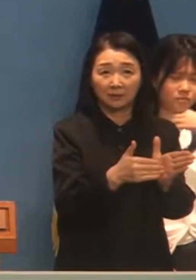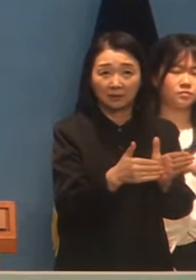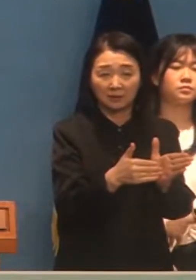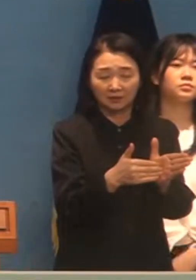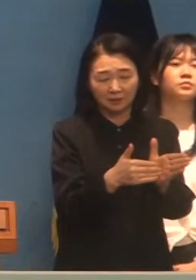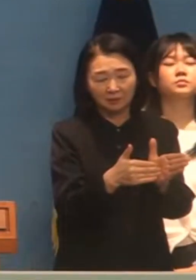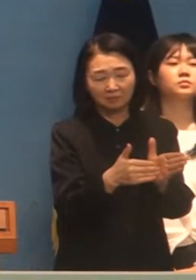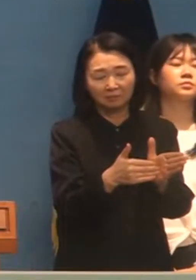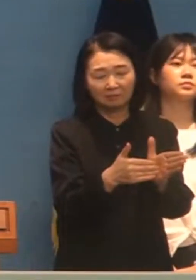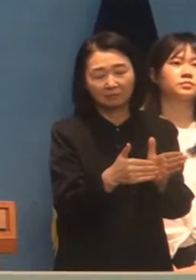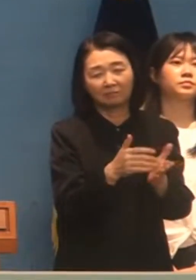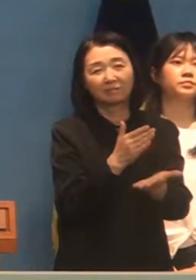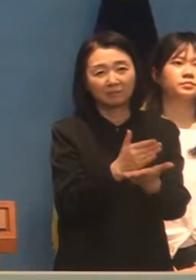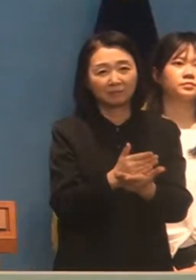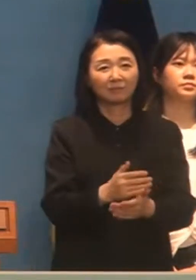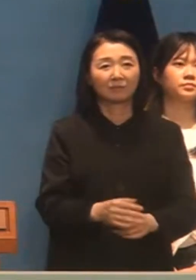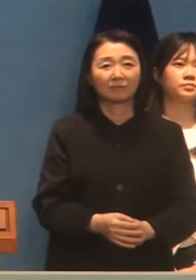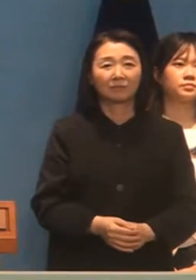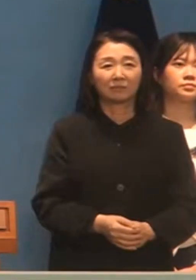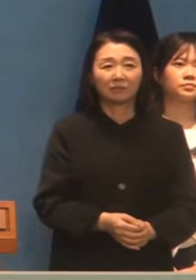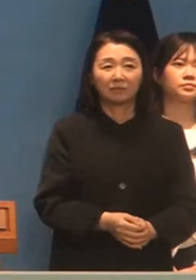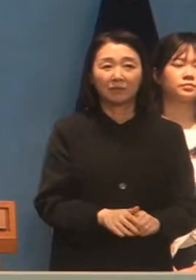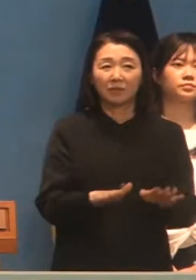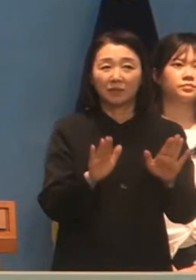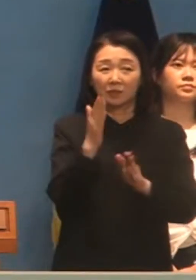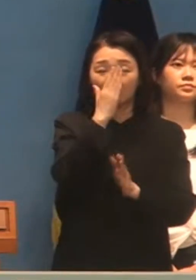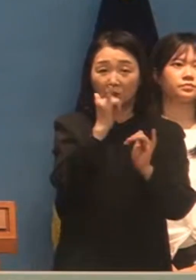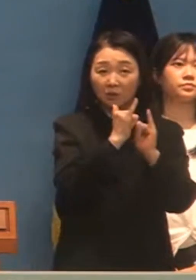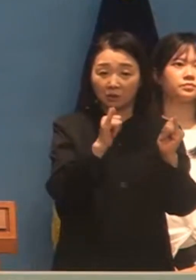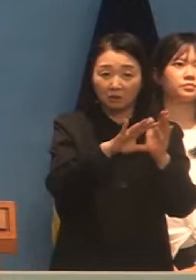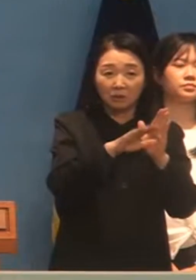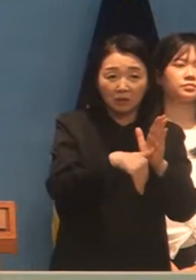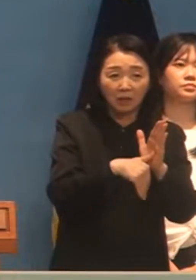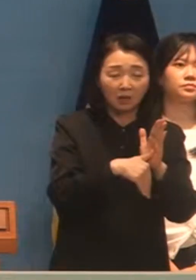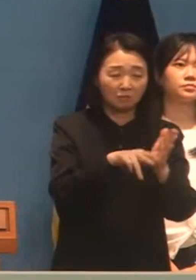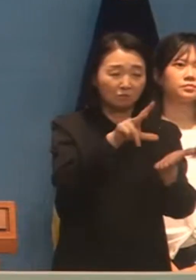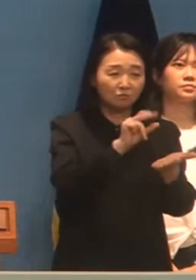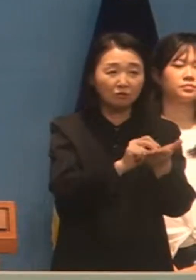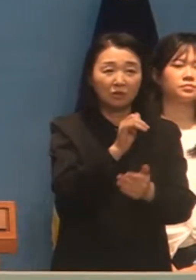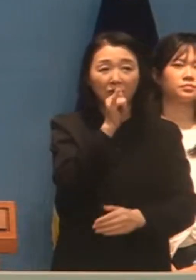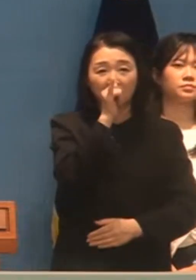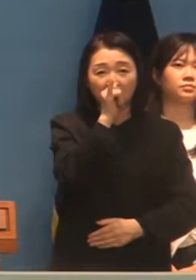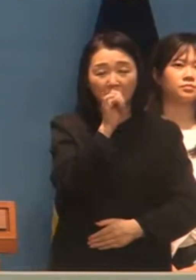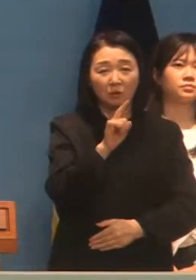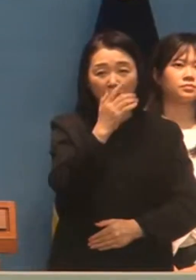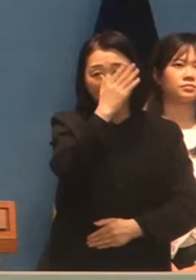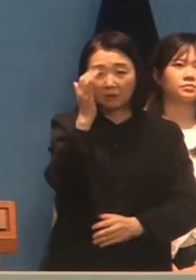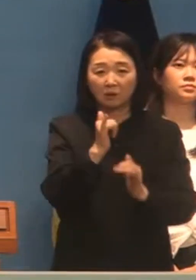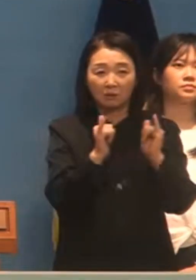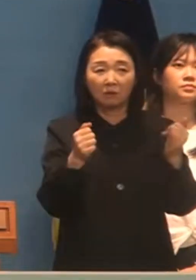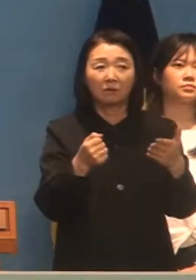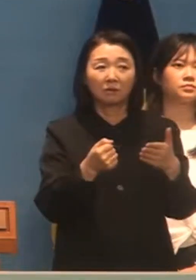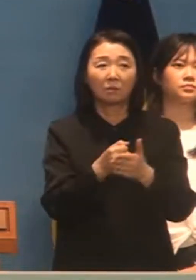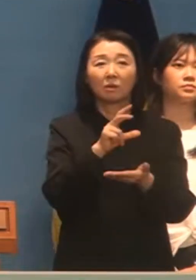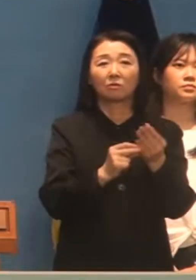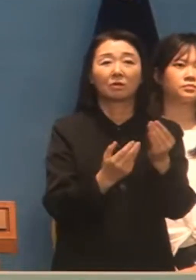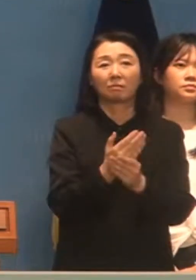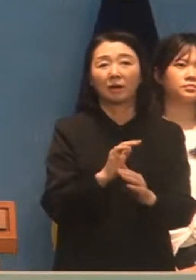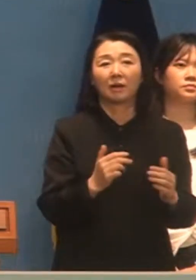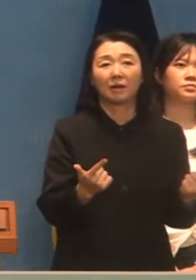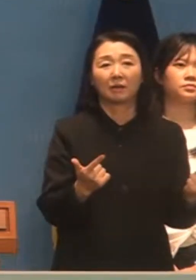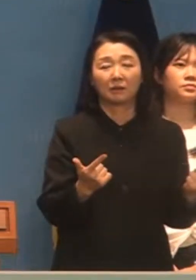단편적 시각에 머물러서는 안 됩니다. 지금의 청년 세대들이 겪고 있는 문제는 단순히 청년이어서 생긴 것이